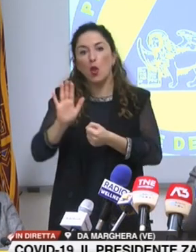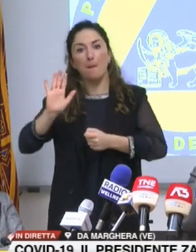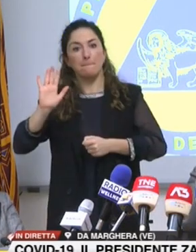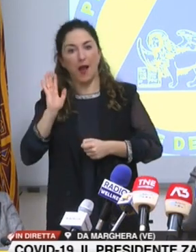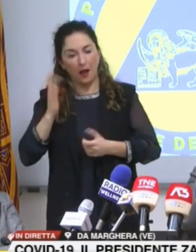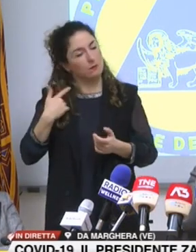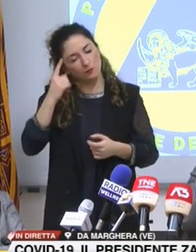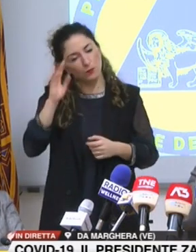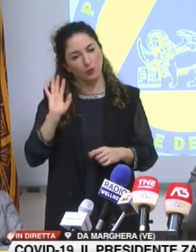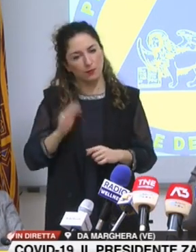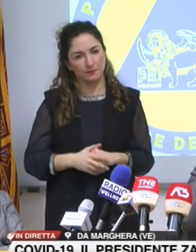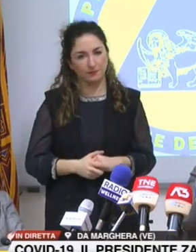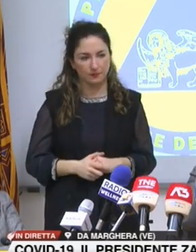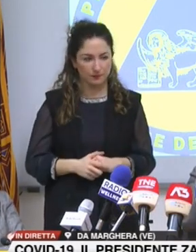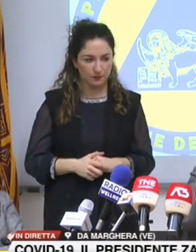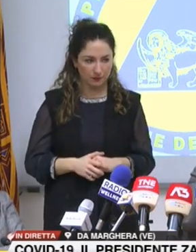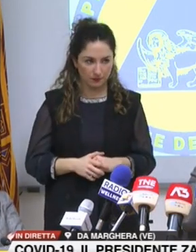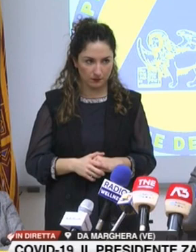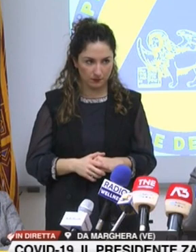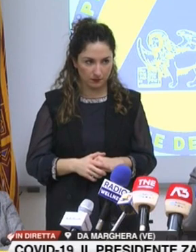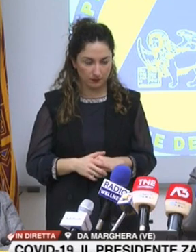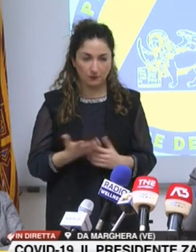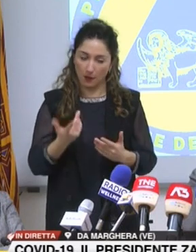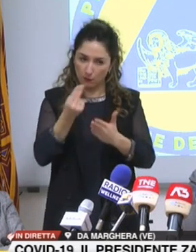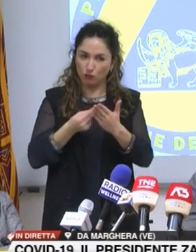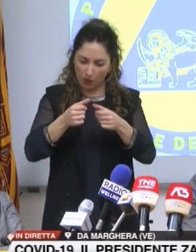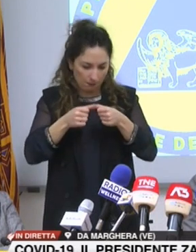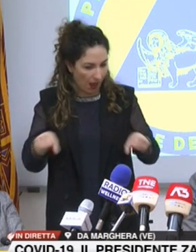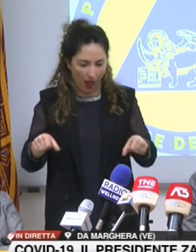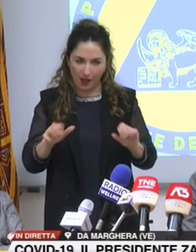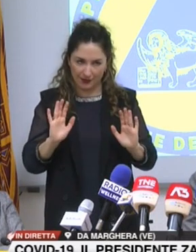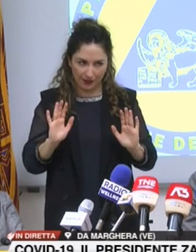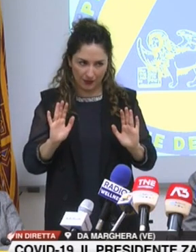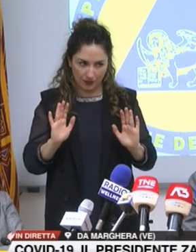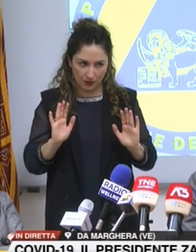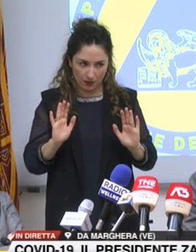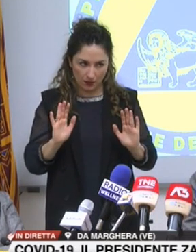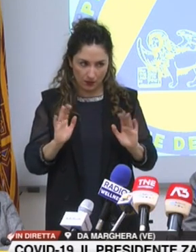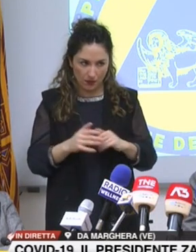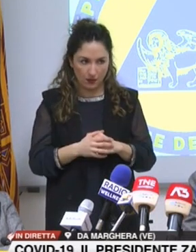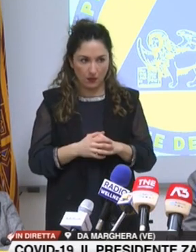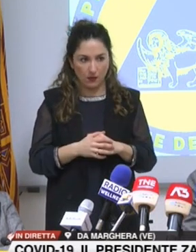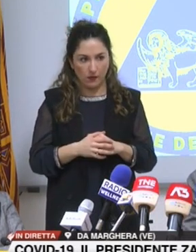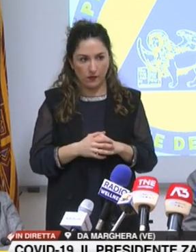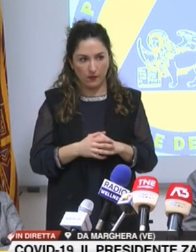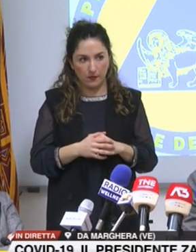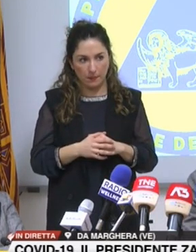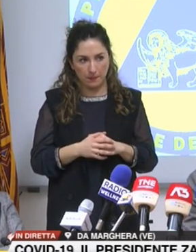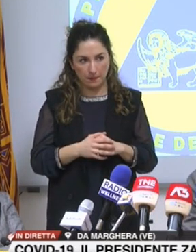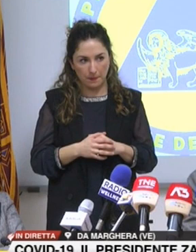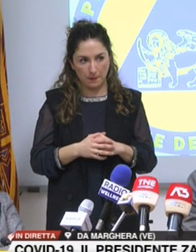più pallida di idea. Però la progettualità è la base di tutto. C'è la cambiale in bianco, penso che non ci sia nessuno che la